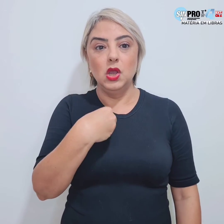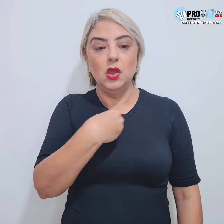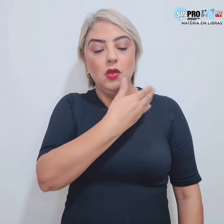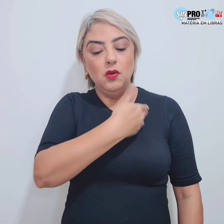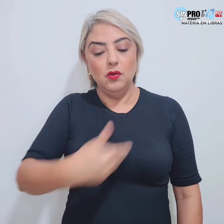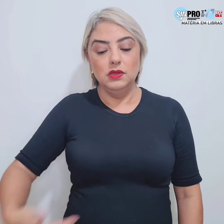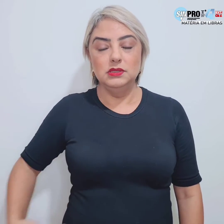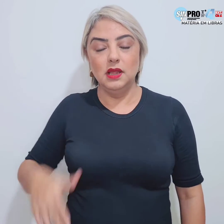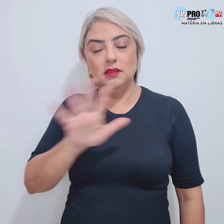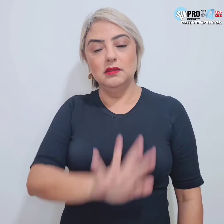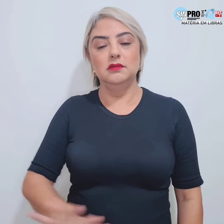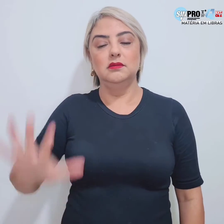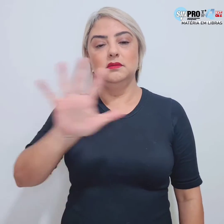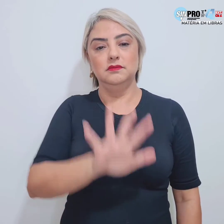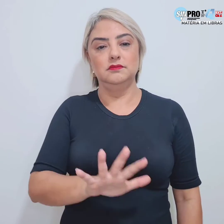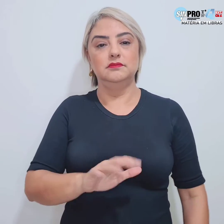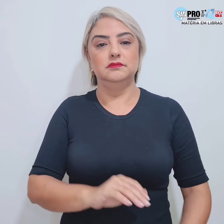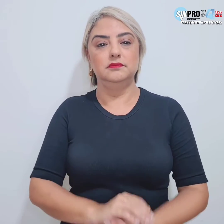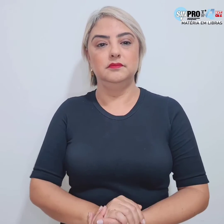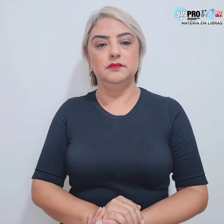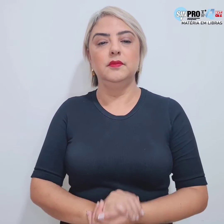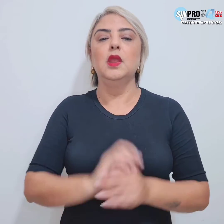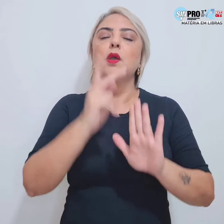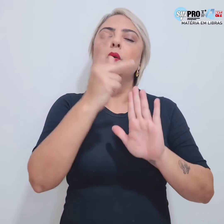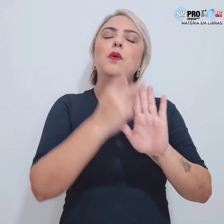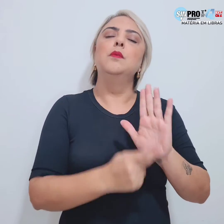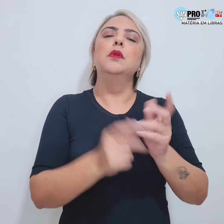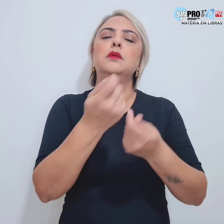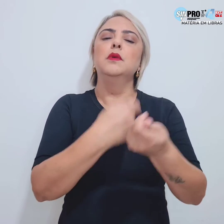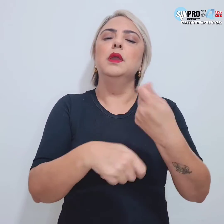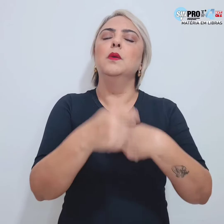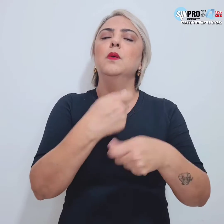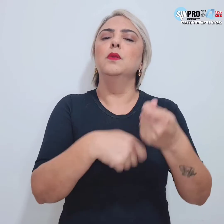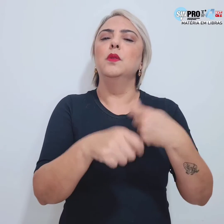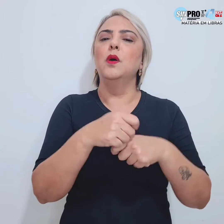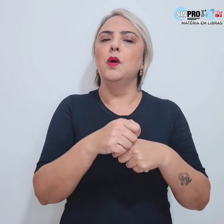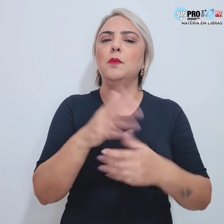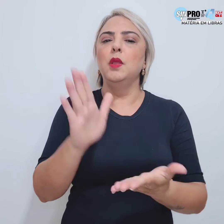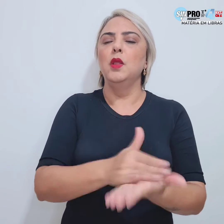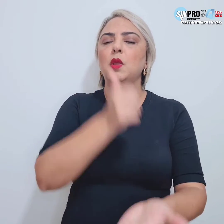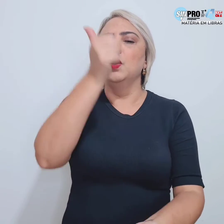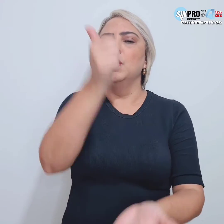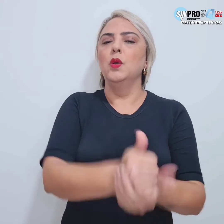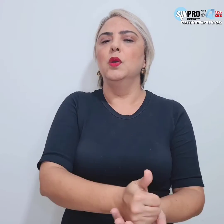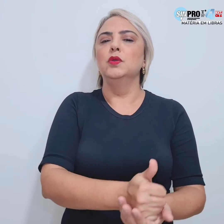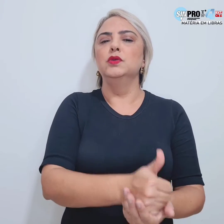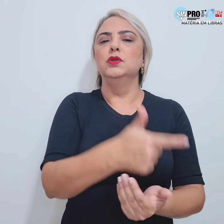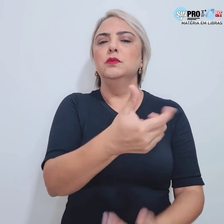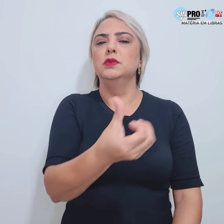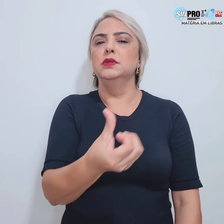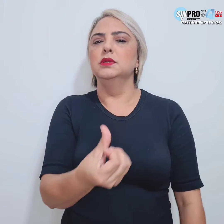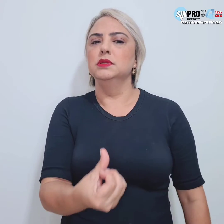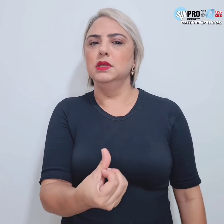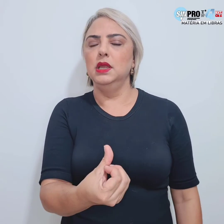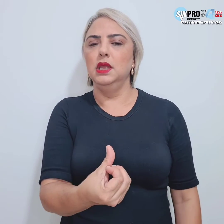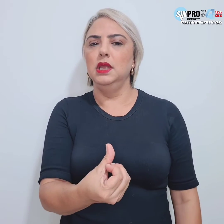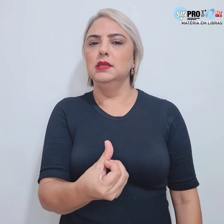O plano econômico do golpe de 2016 adota